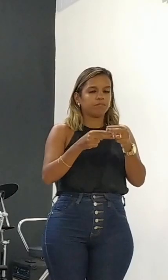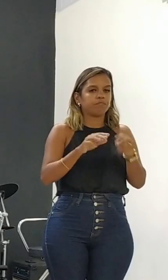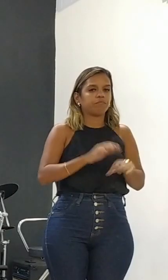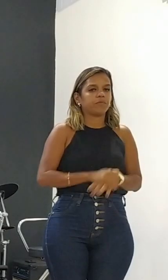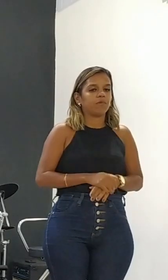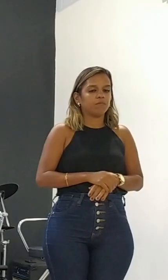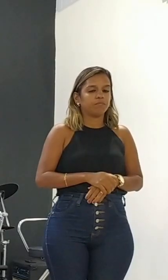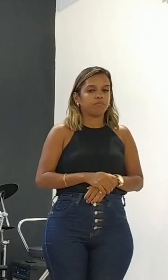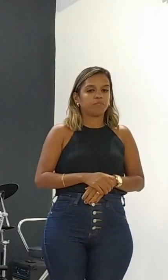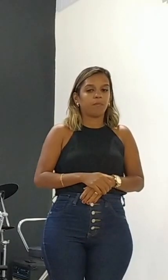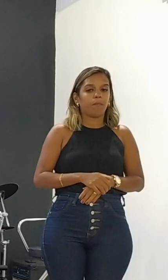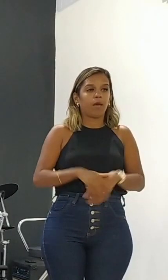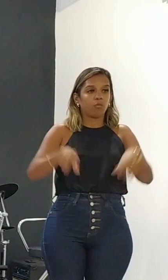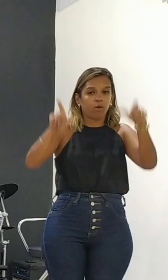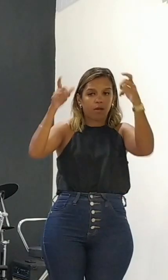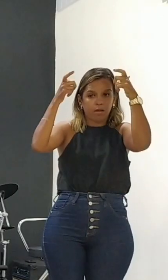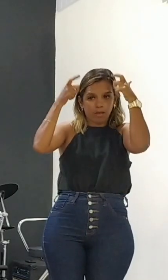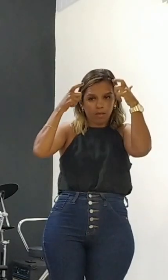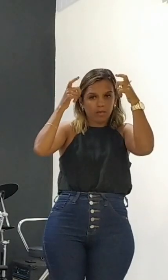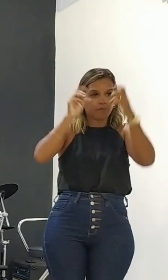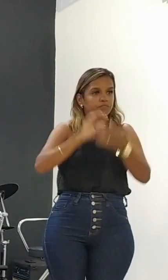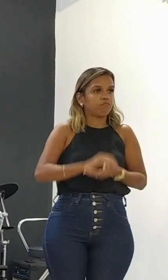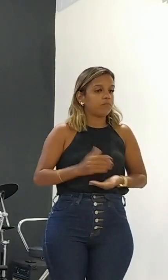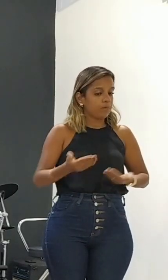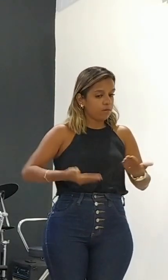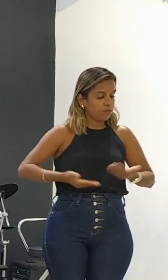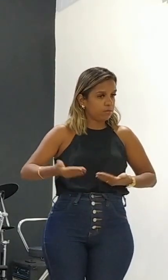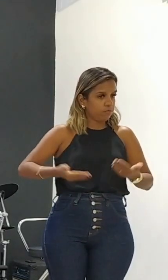rei. E ele, por ser